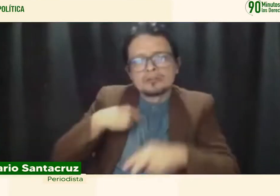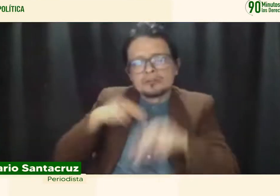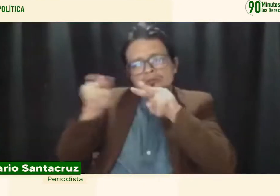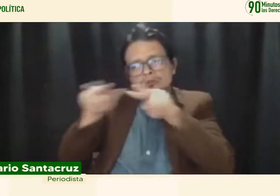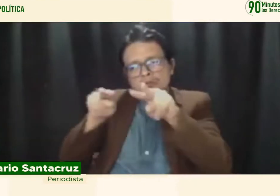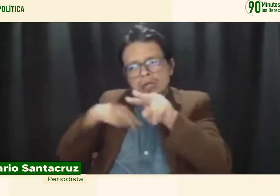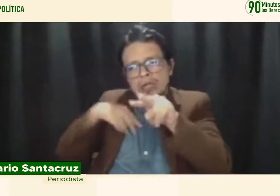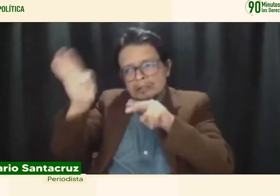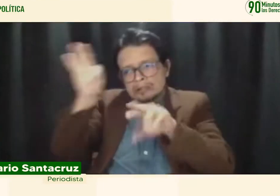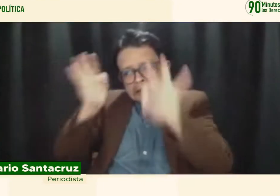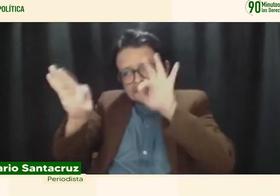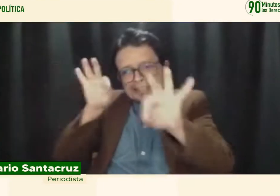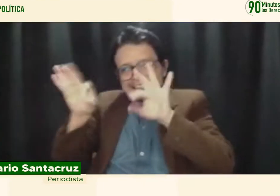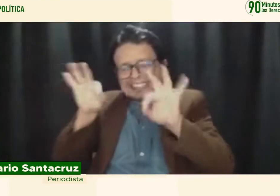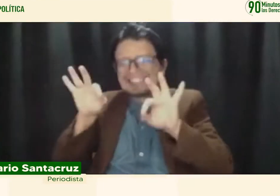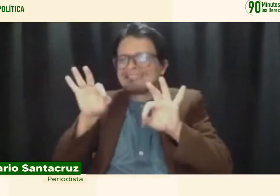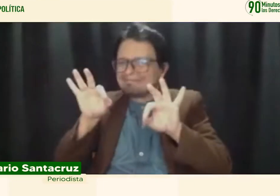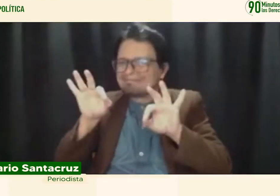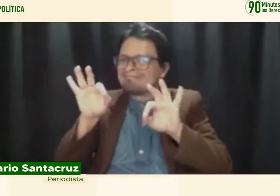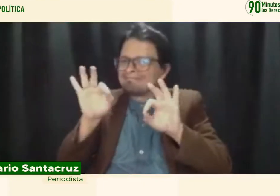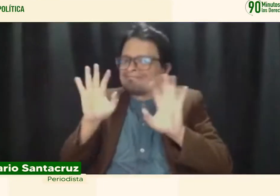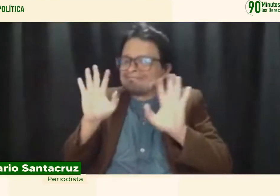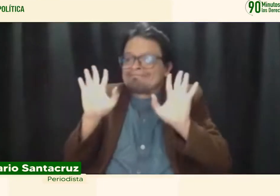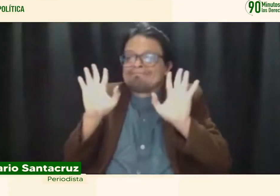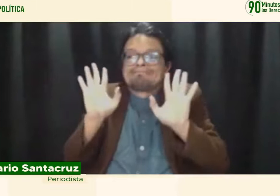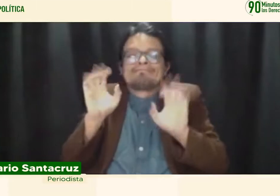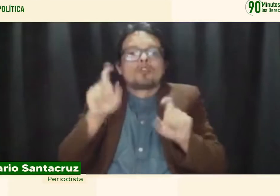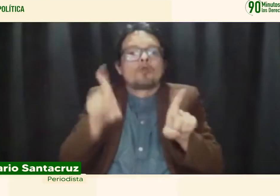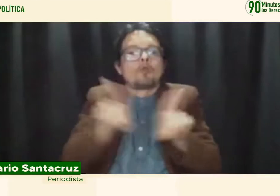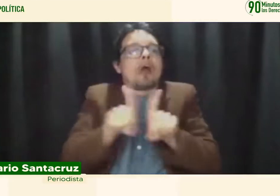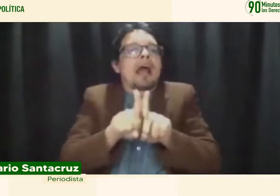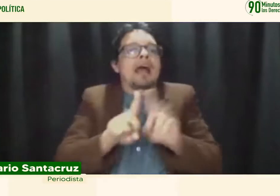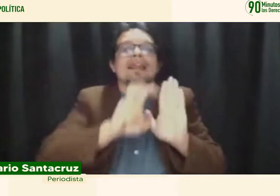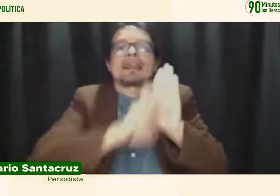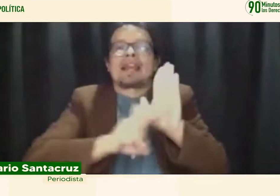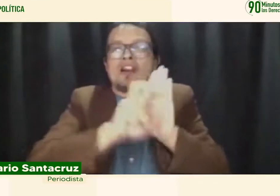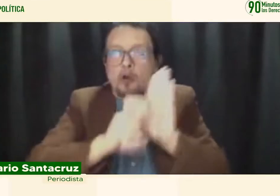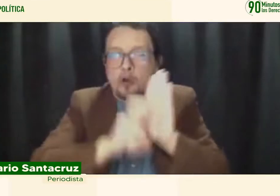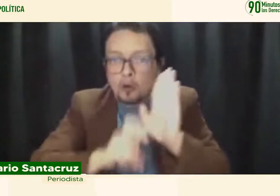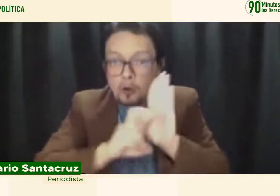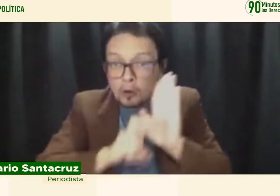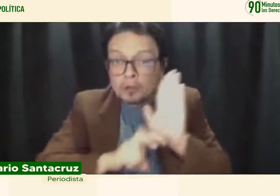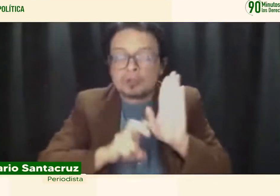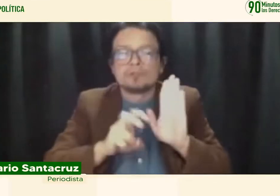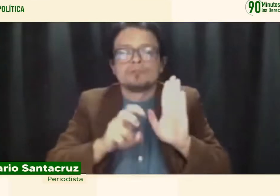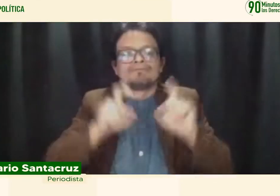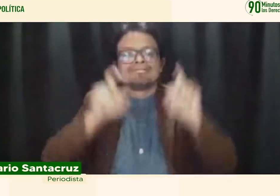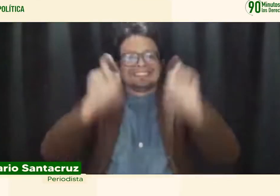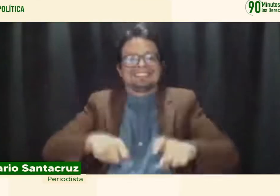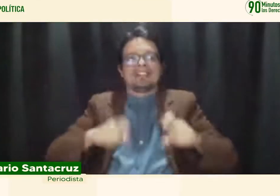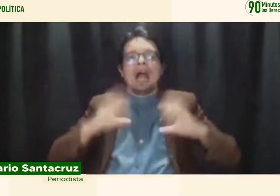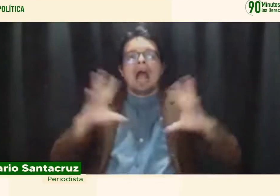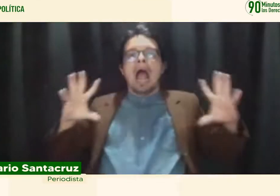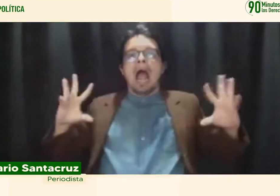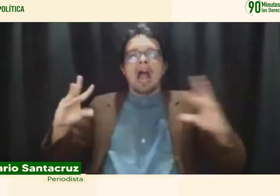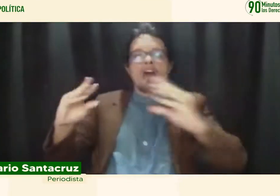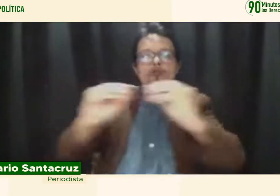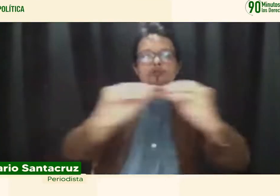legal estuve viendo que haya elementos que me parecen importantes resaltar en este momento sí que pueden ser una base teórica